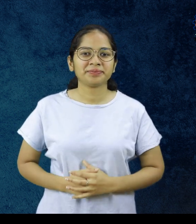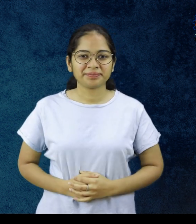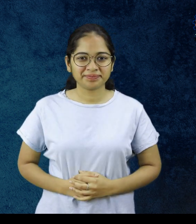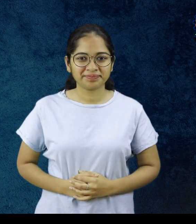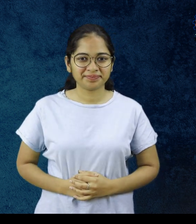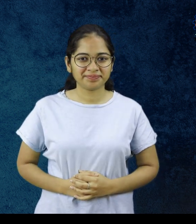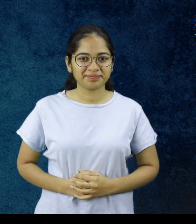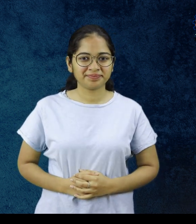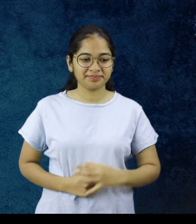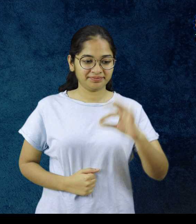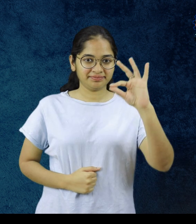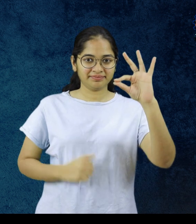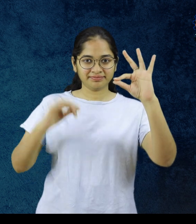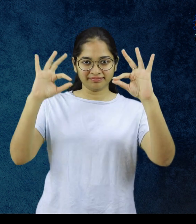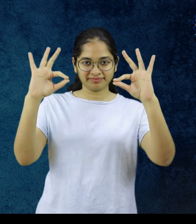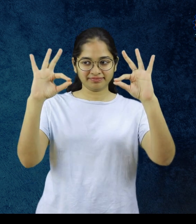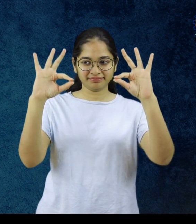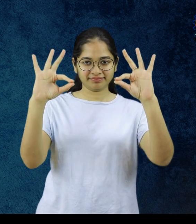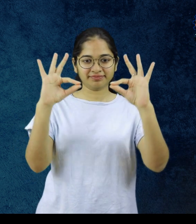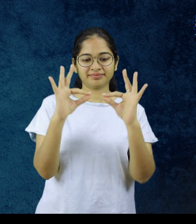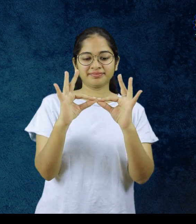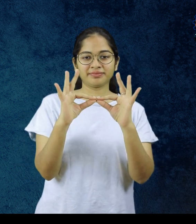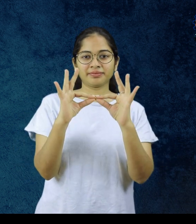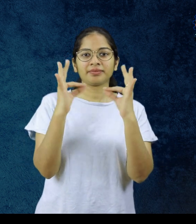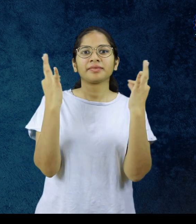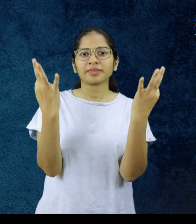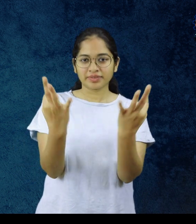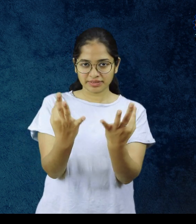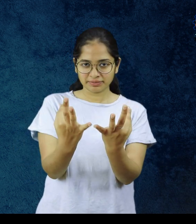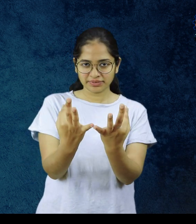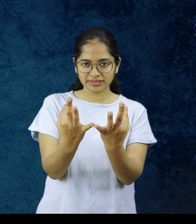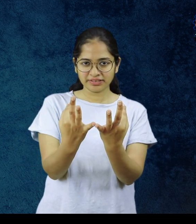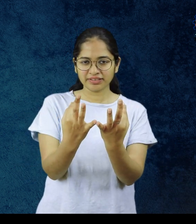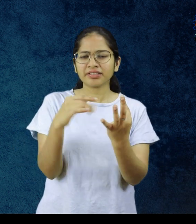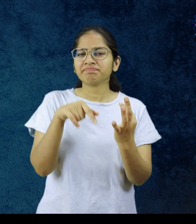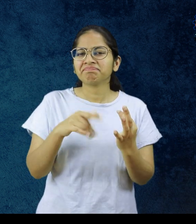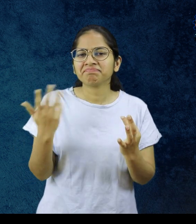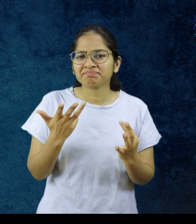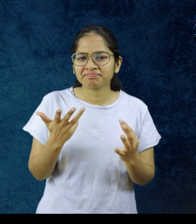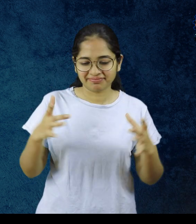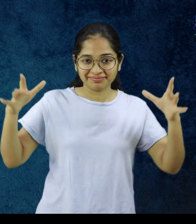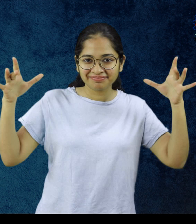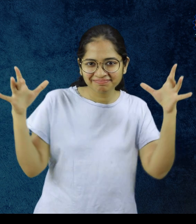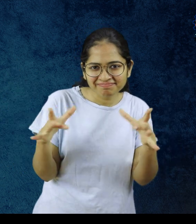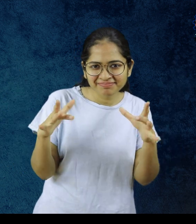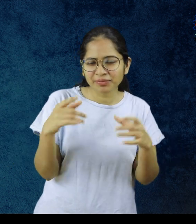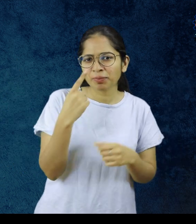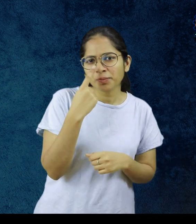दोनों हाथों की आकृति इस तरह हाथों को मिलकर अंदर से बाहर की और ऐसा क्यों जैसे